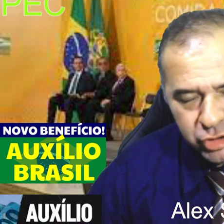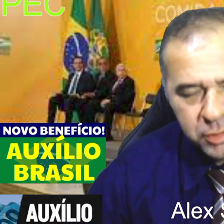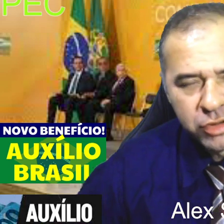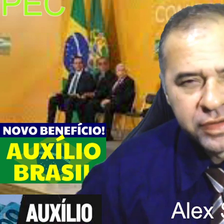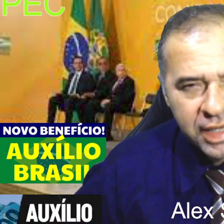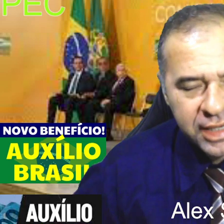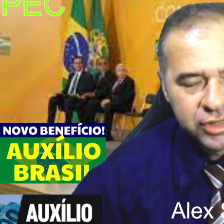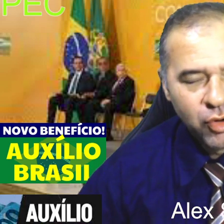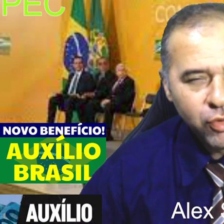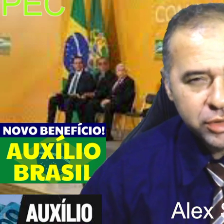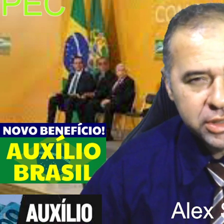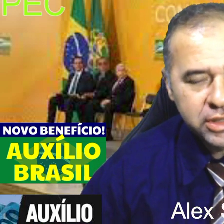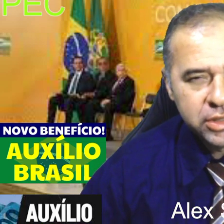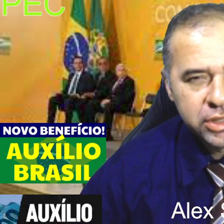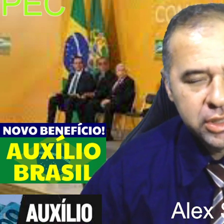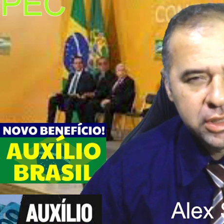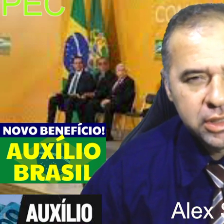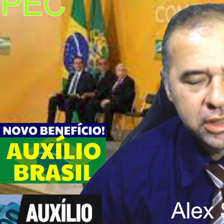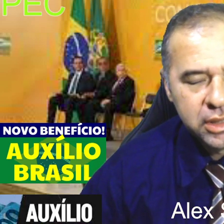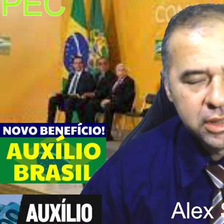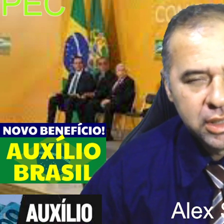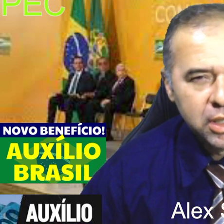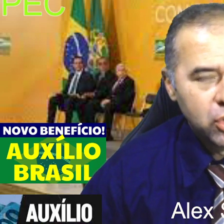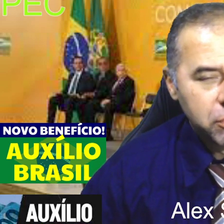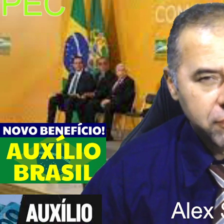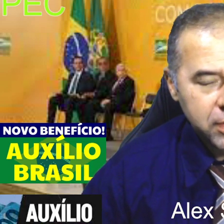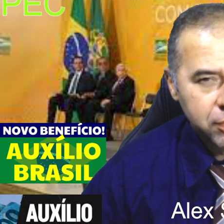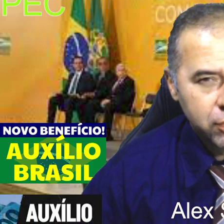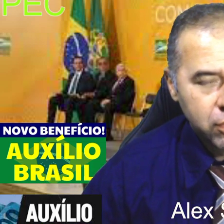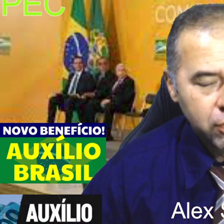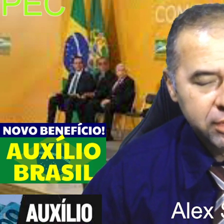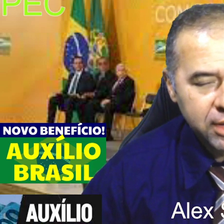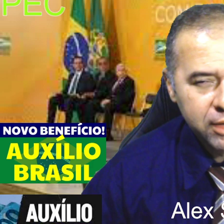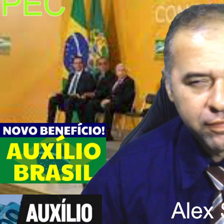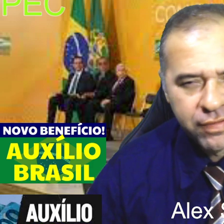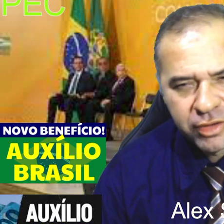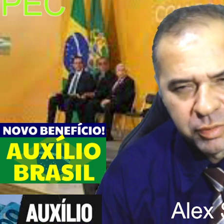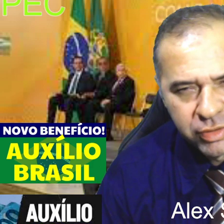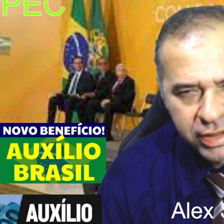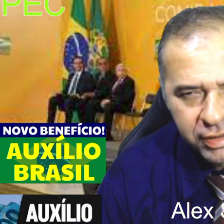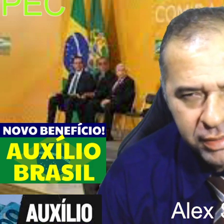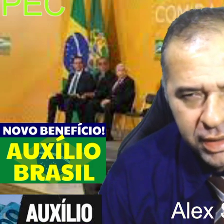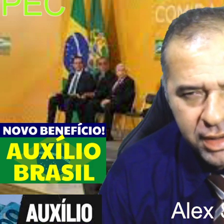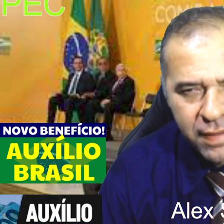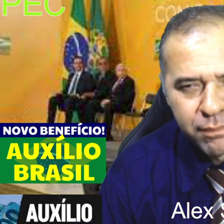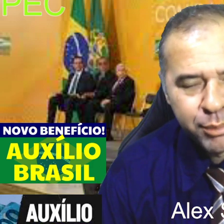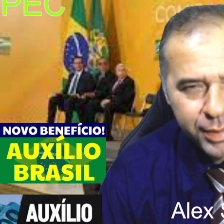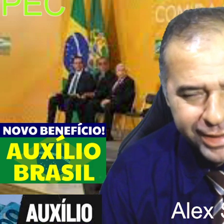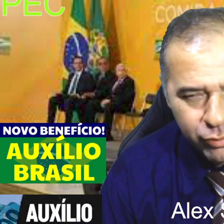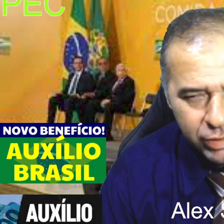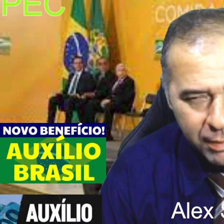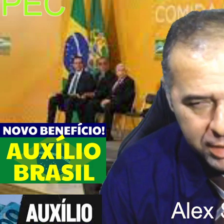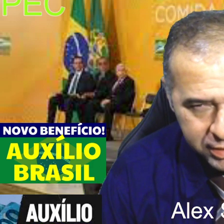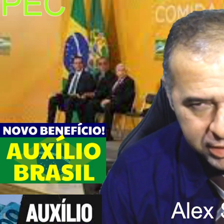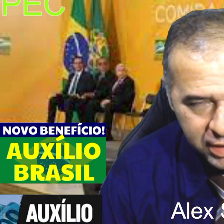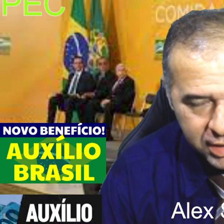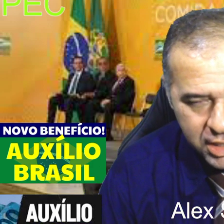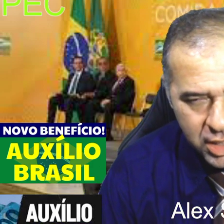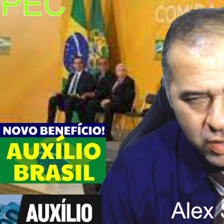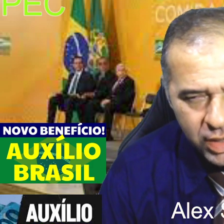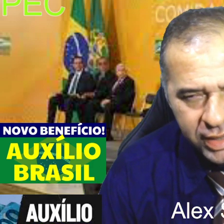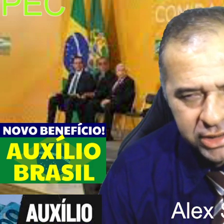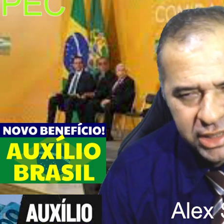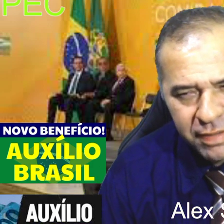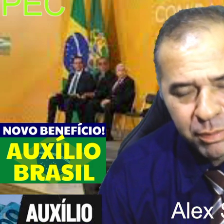não são uma novidade Onze de Novembro ontem quinta-feira o programa prato na